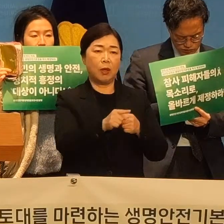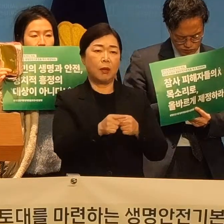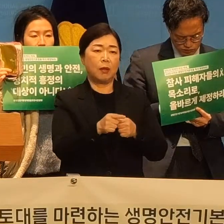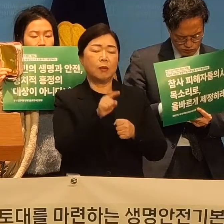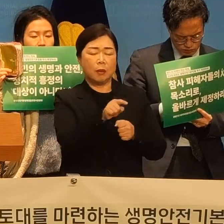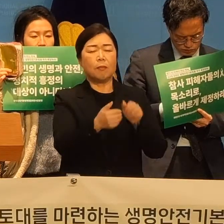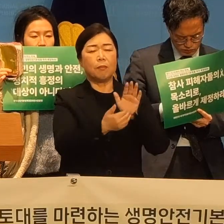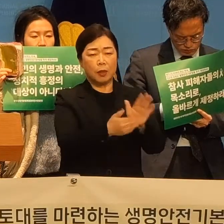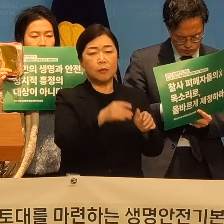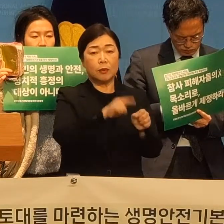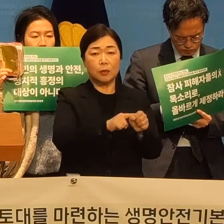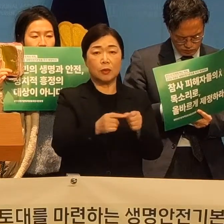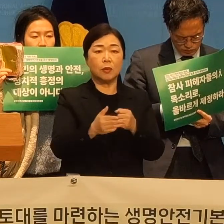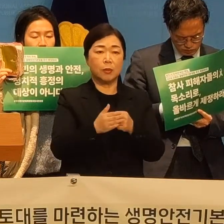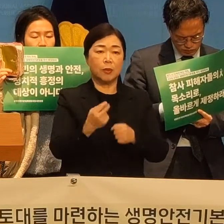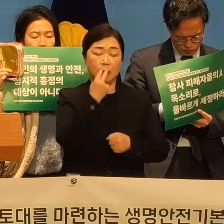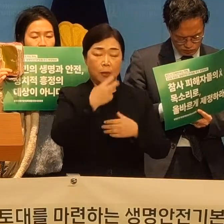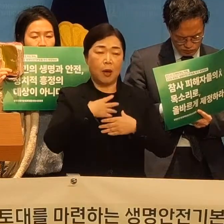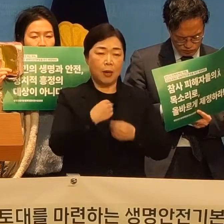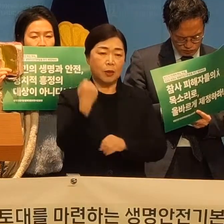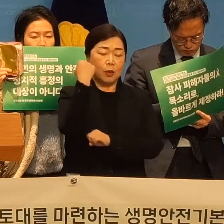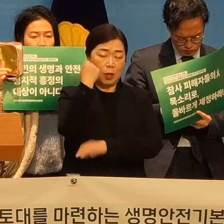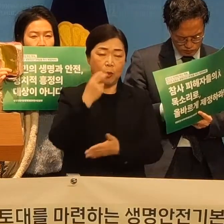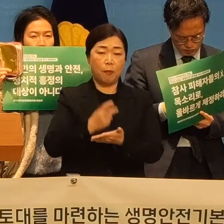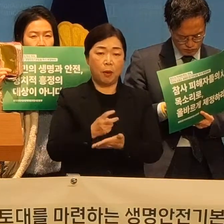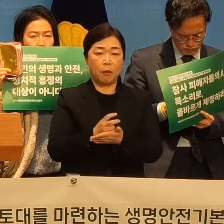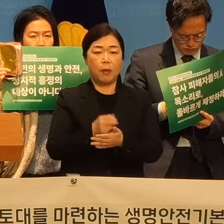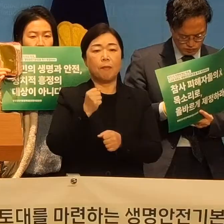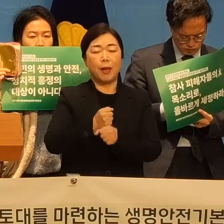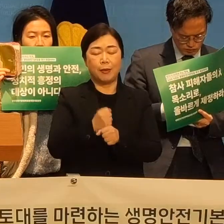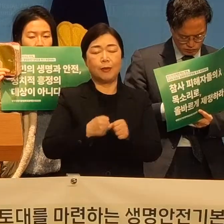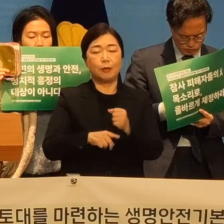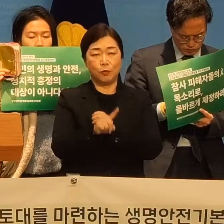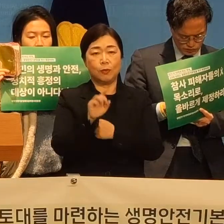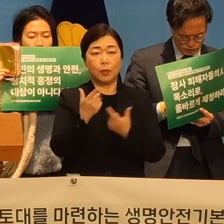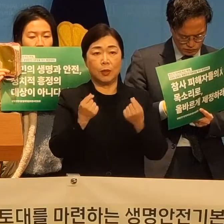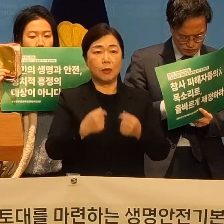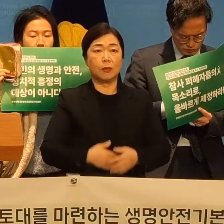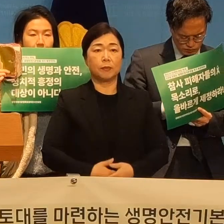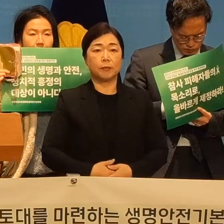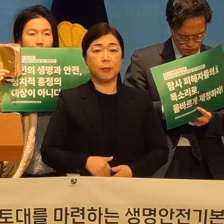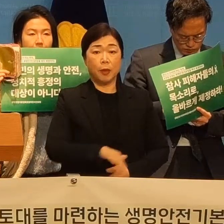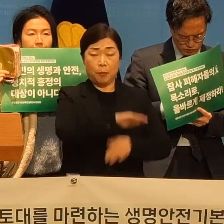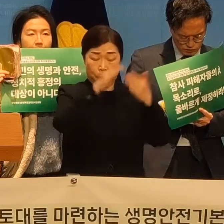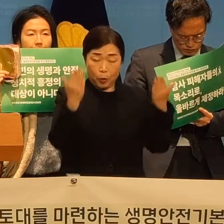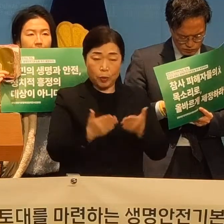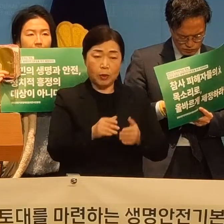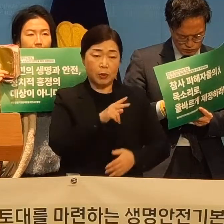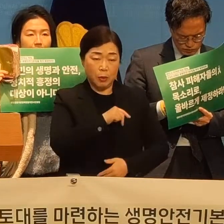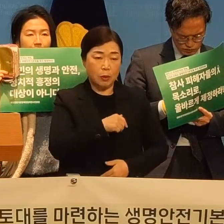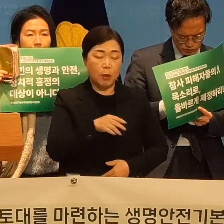제정의 취지입니다. 모든 저는 국회의원들께서 상식을 가진 여야를 막론하고